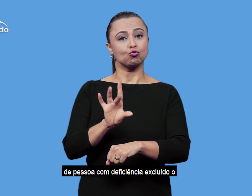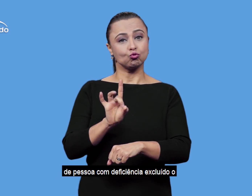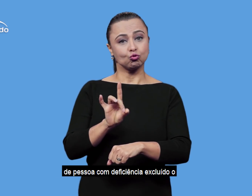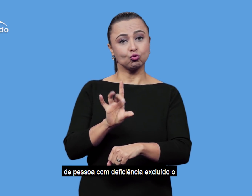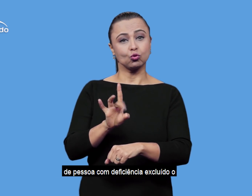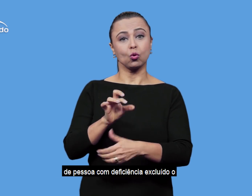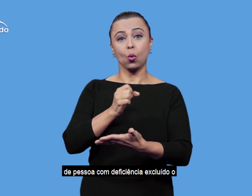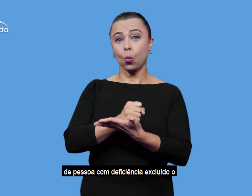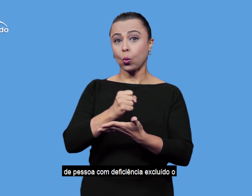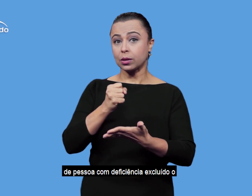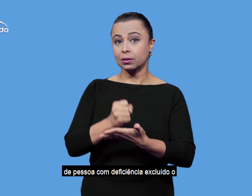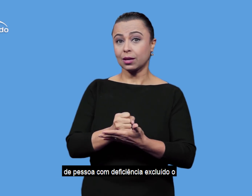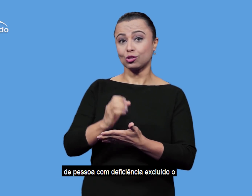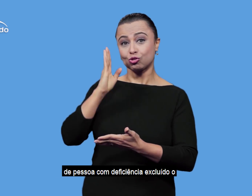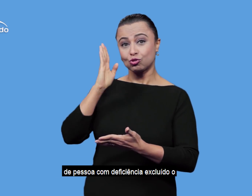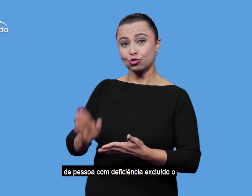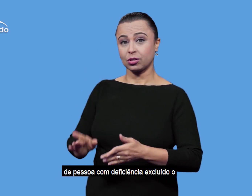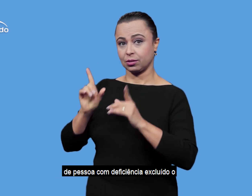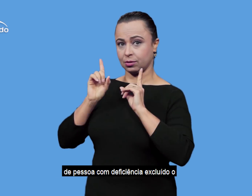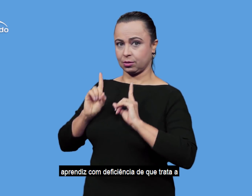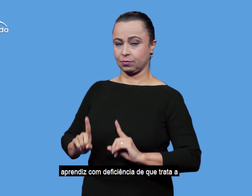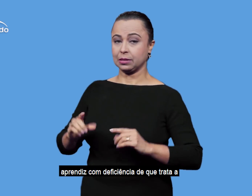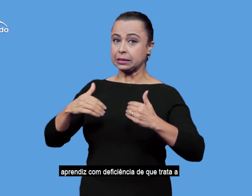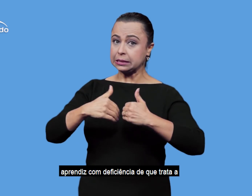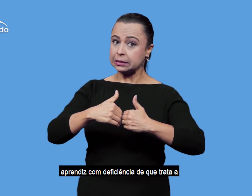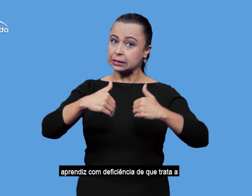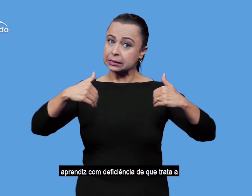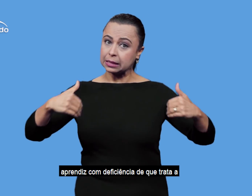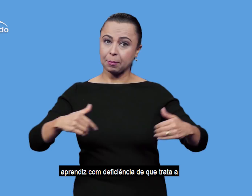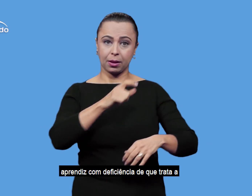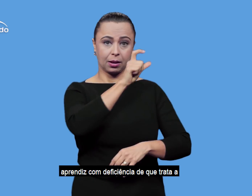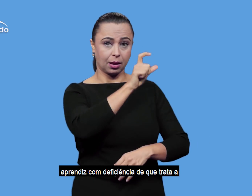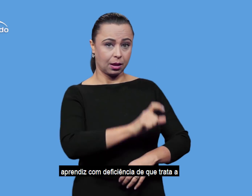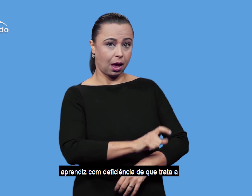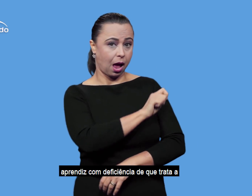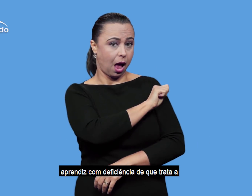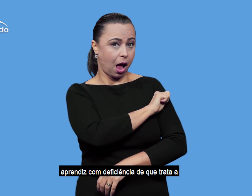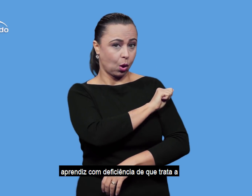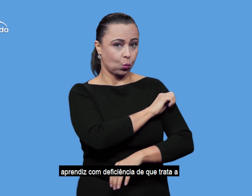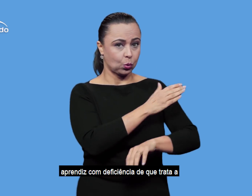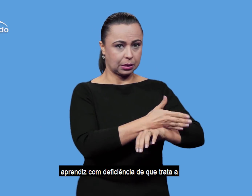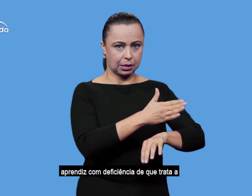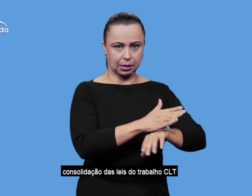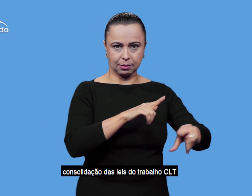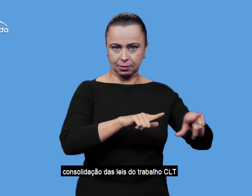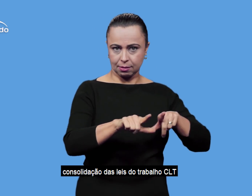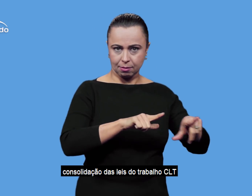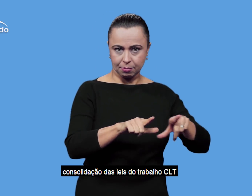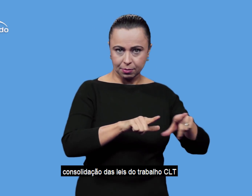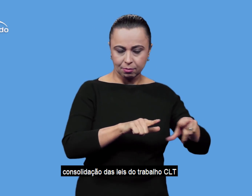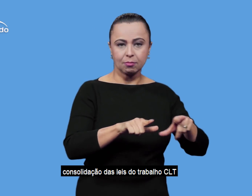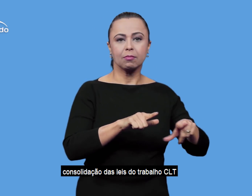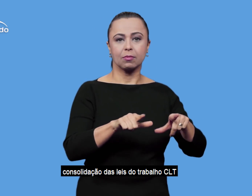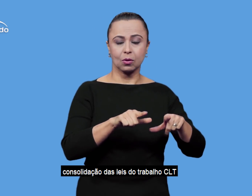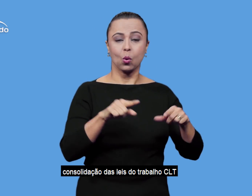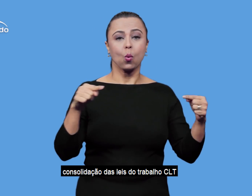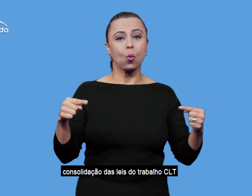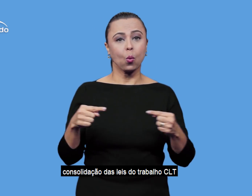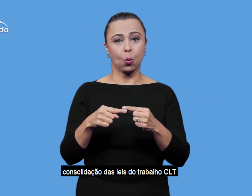deficiência excluído o aprendiz com deficiência de que trata a consolidação das leis do trabalho clt